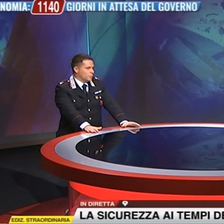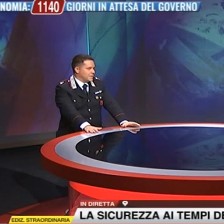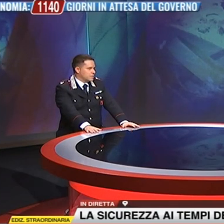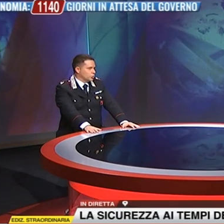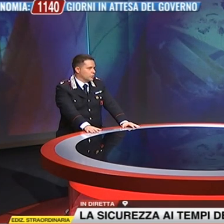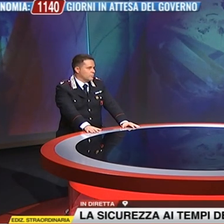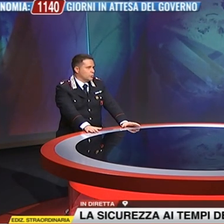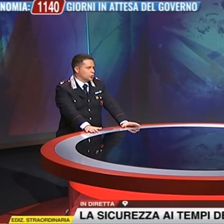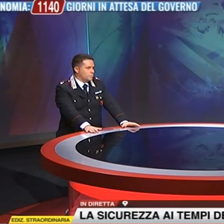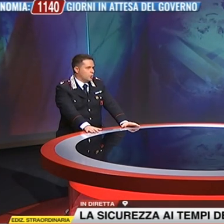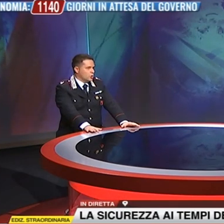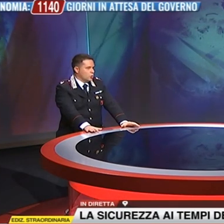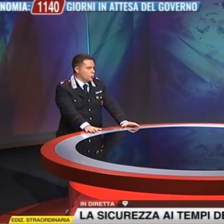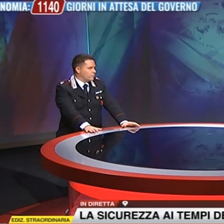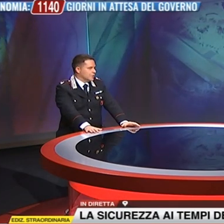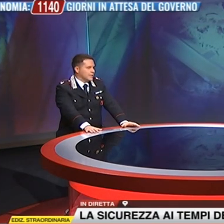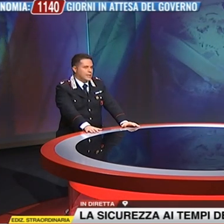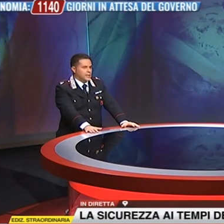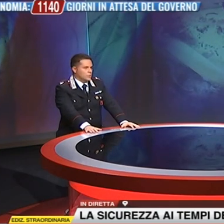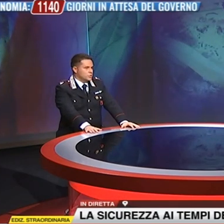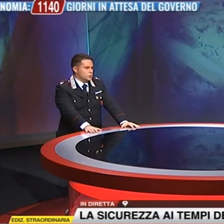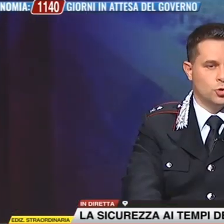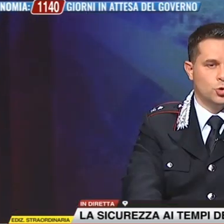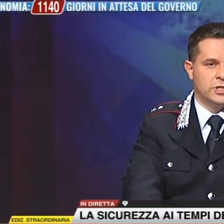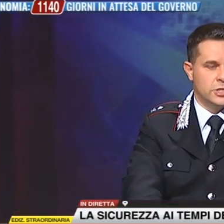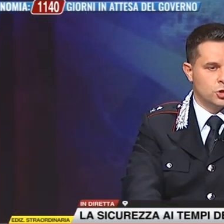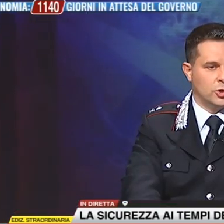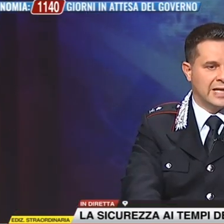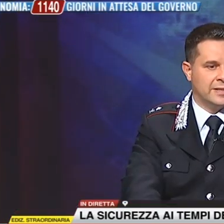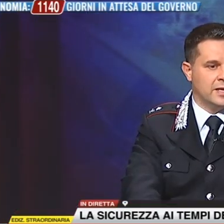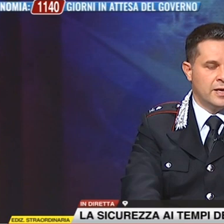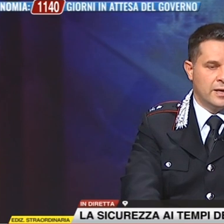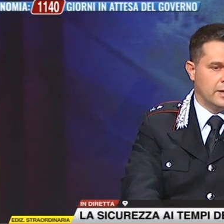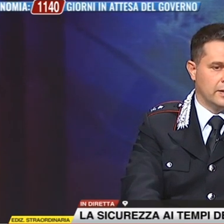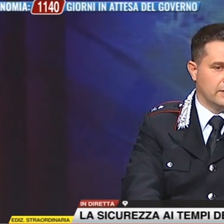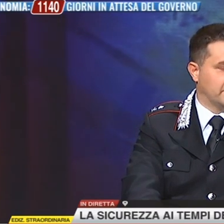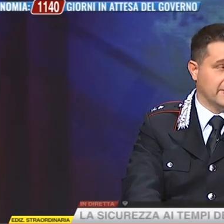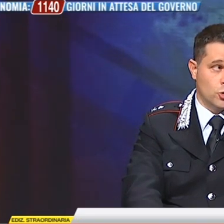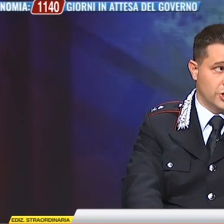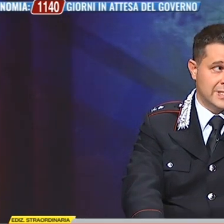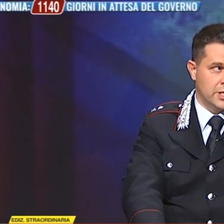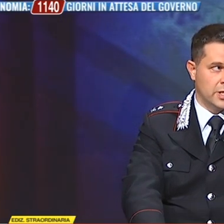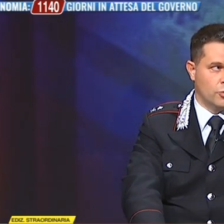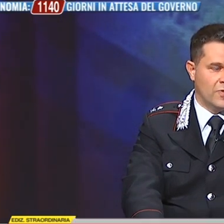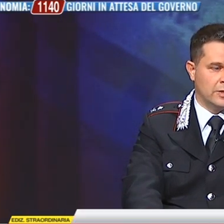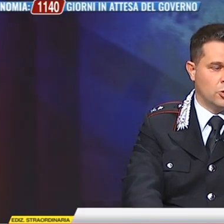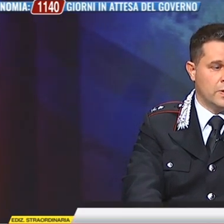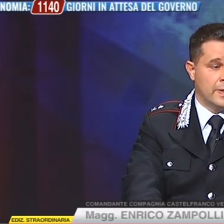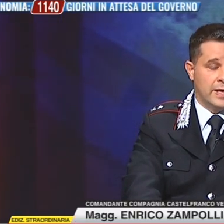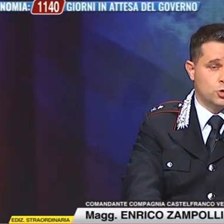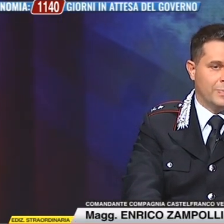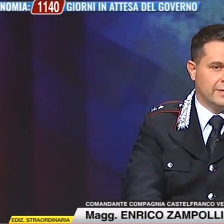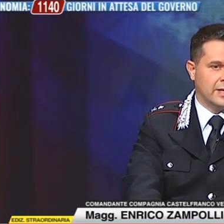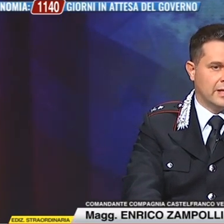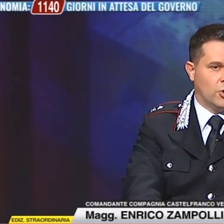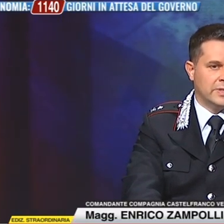Beh, non passa molto tempo. Purtroppo una volta che questi sconosciuti se ne sono andati, prende coscienza di essere truffato